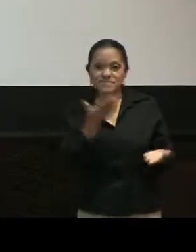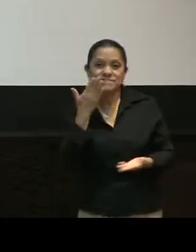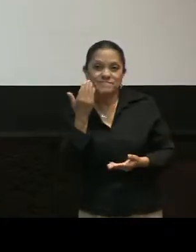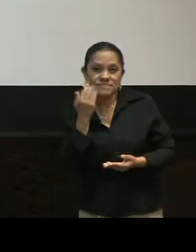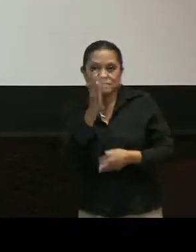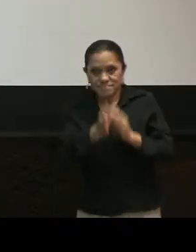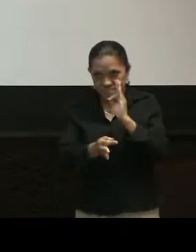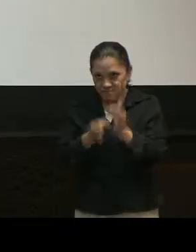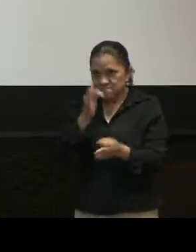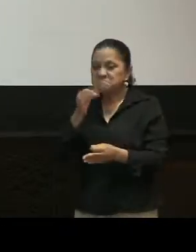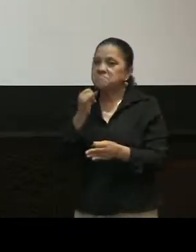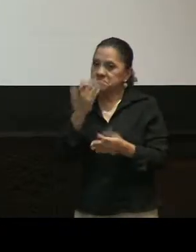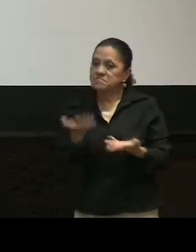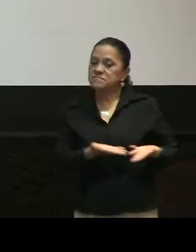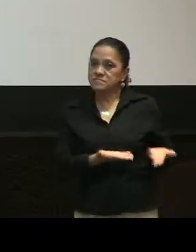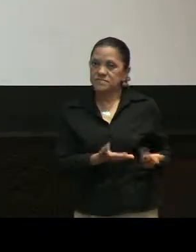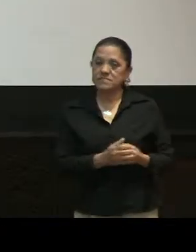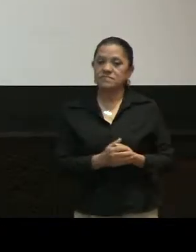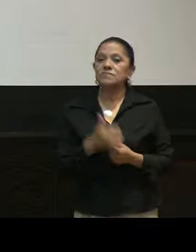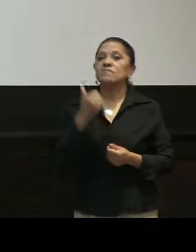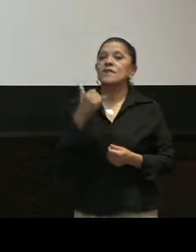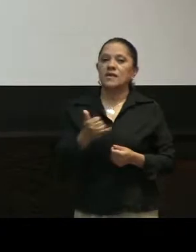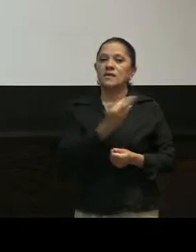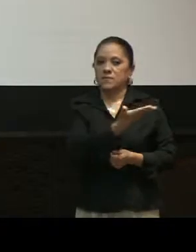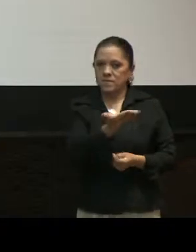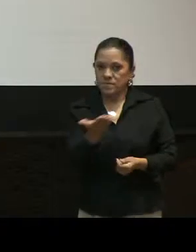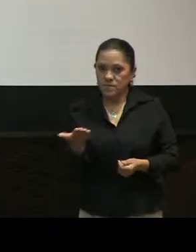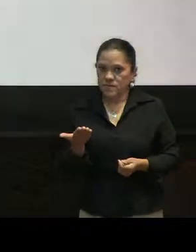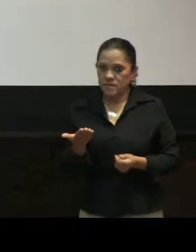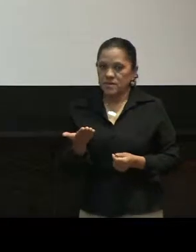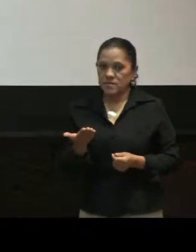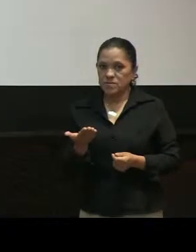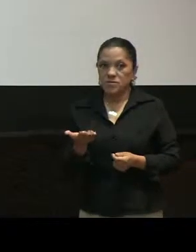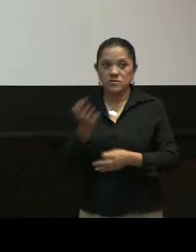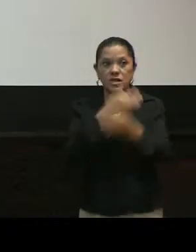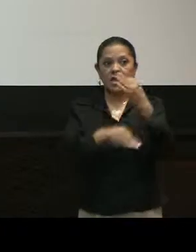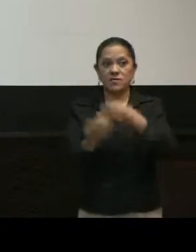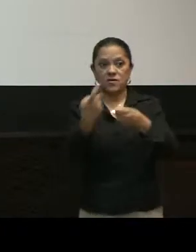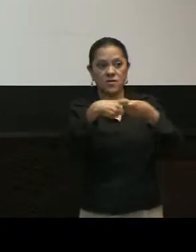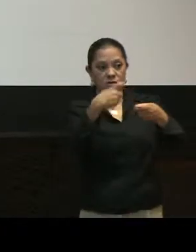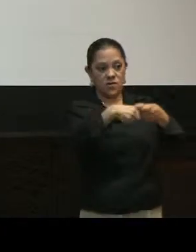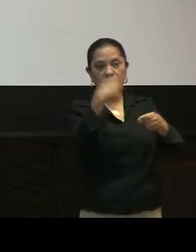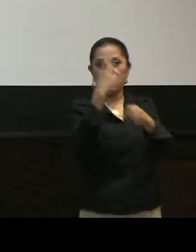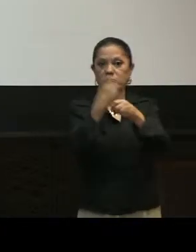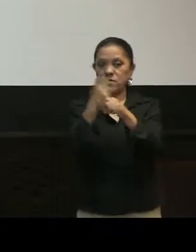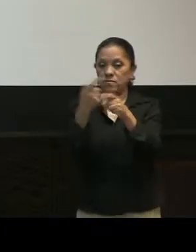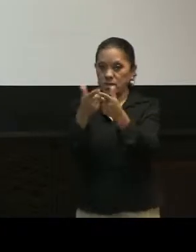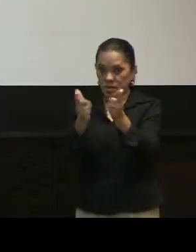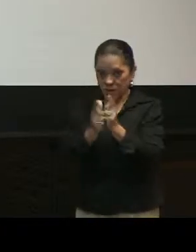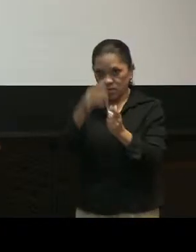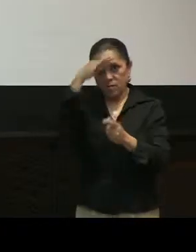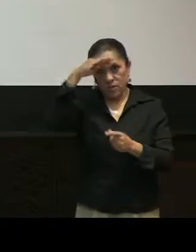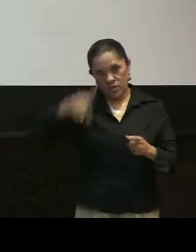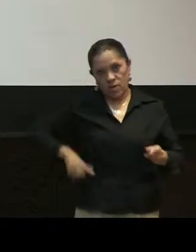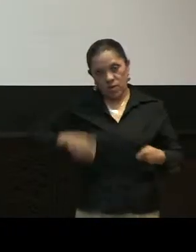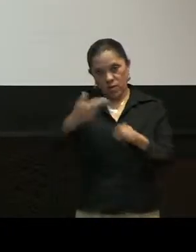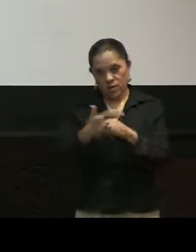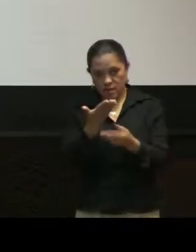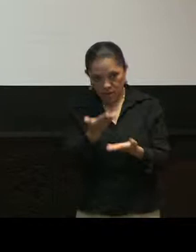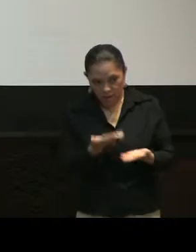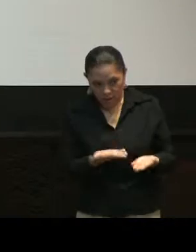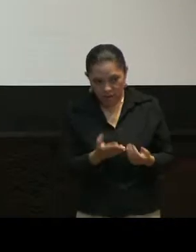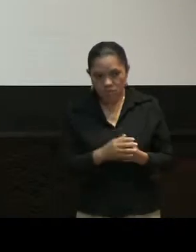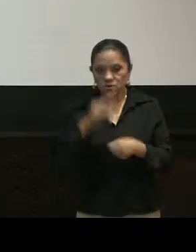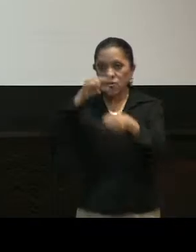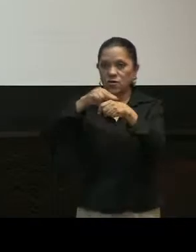aceptado participar. Y solicitamos a los integrantes del primer panel, señor gobernador, ingeniero Jiménez Espriu,